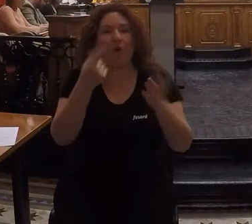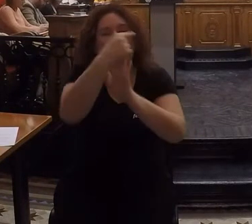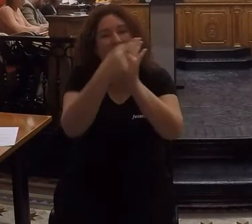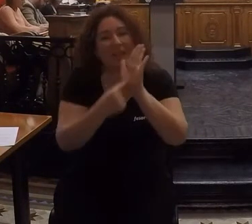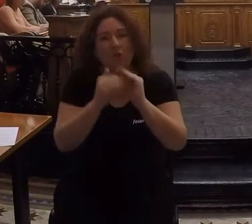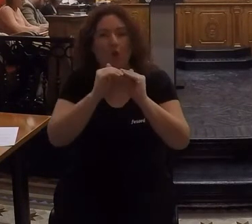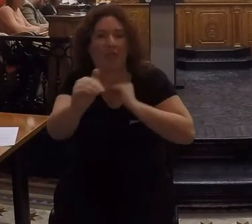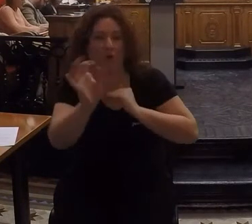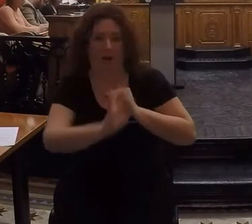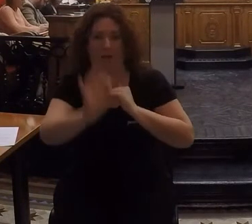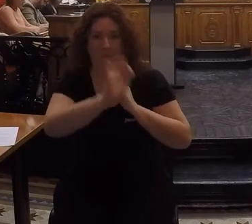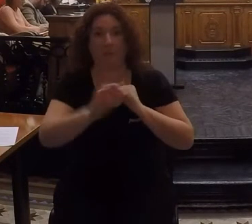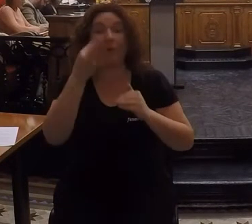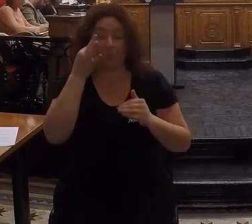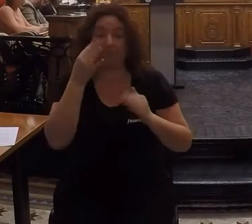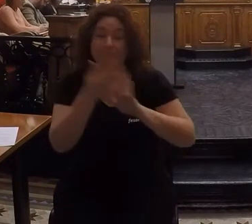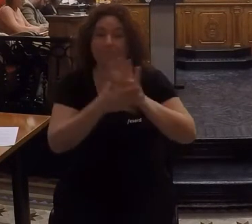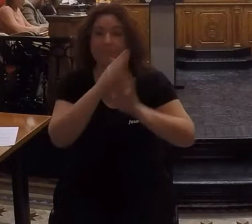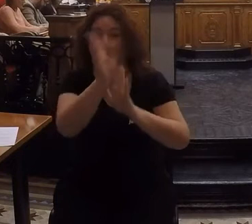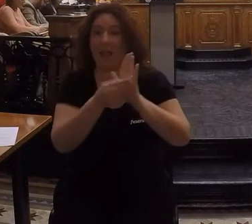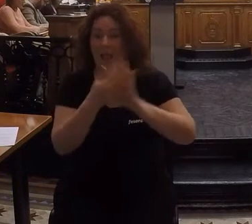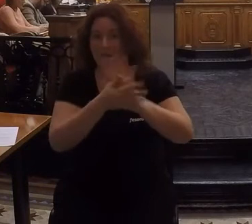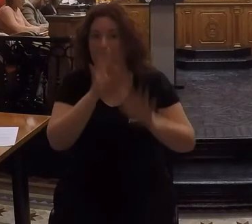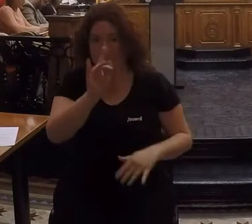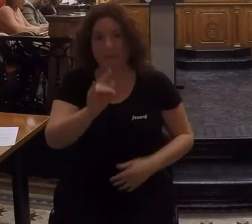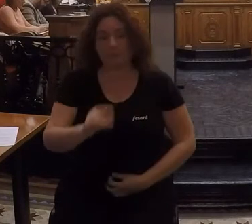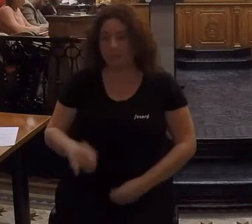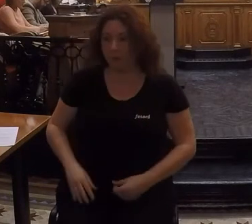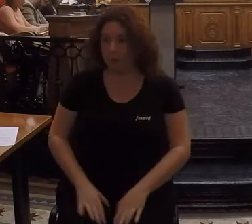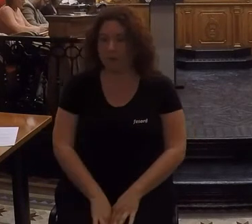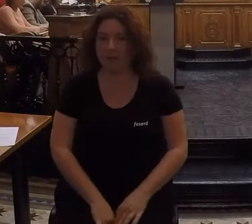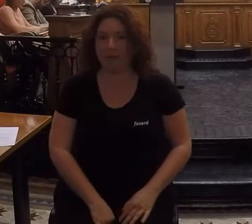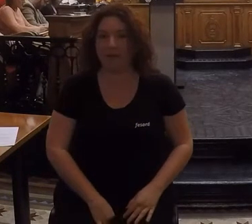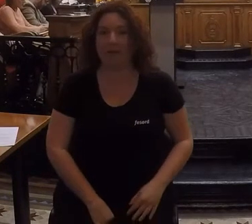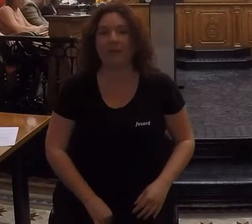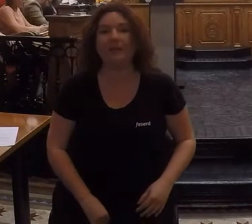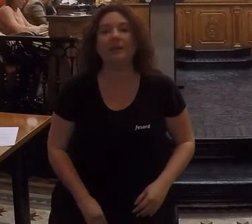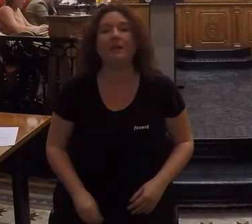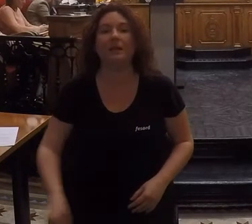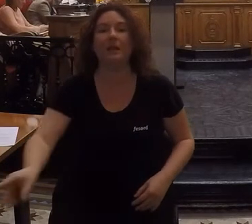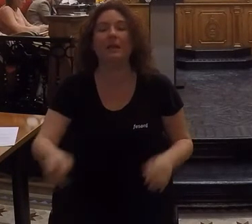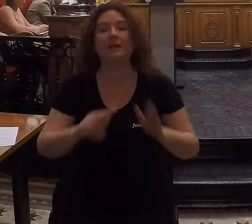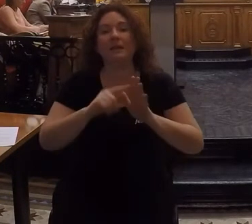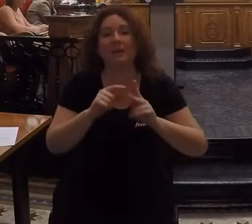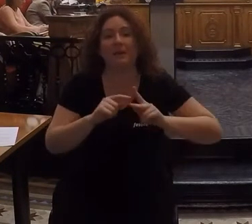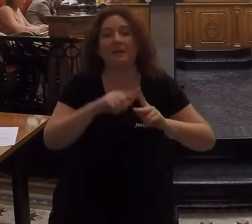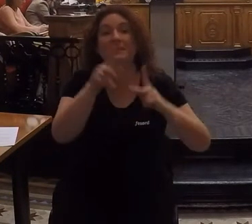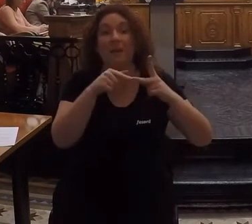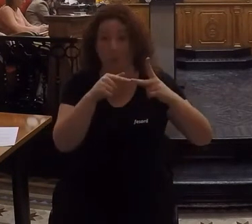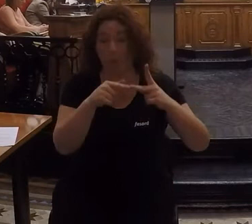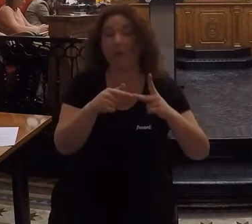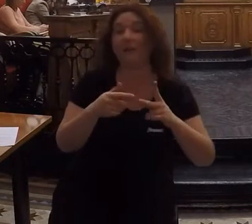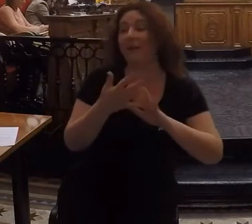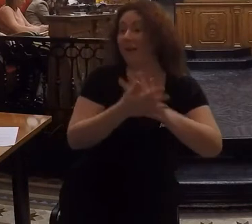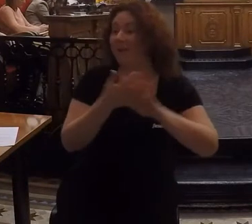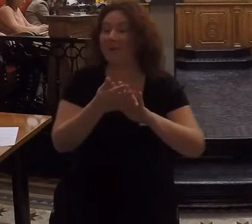sí se hace referencia. En segundo lugar, en cuanto a la entrada en vigor de la ordenanza, dice usted que tenía que